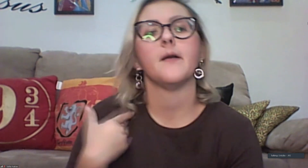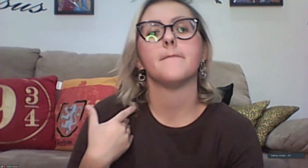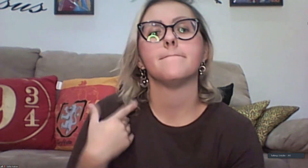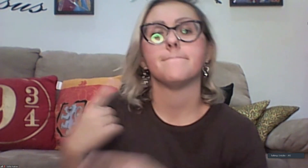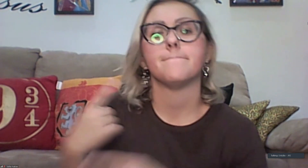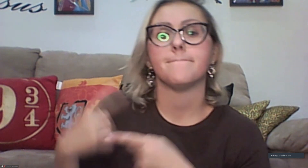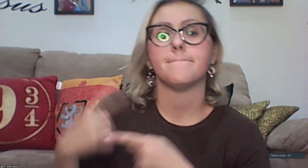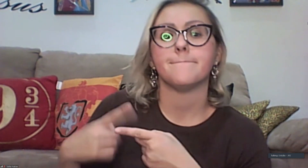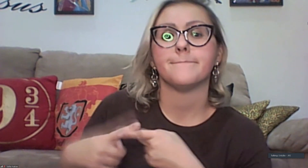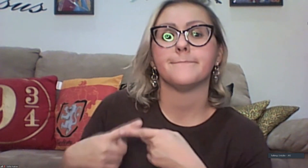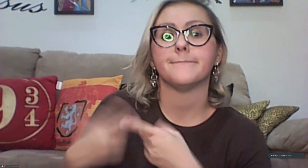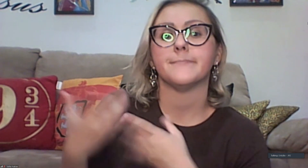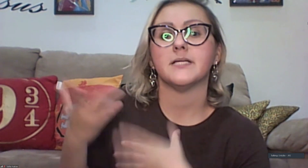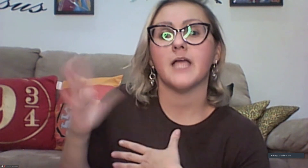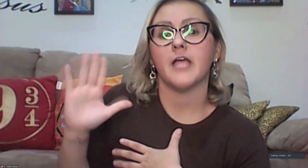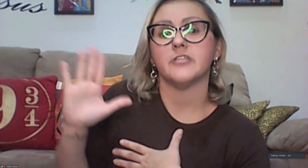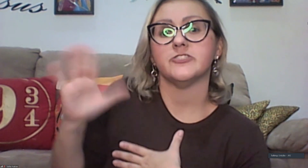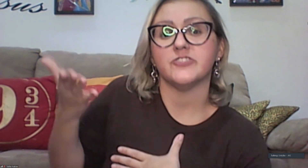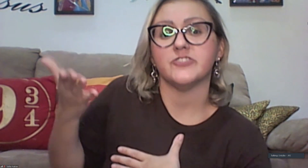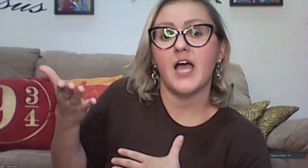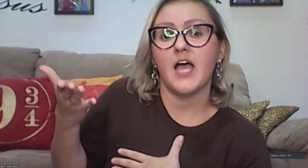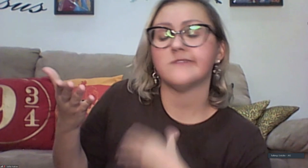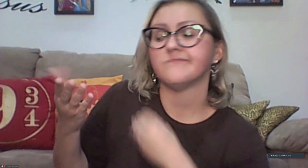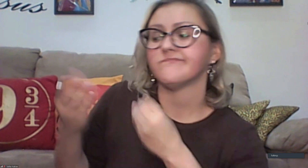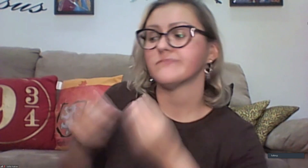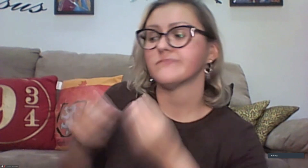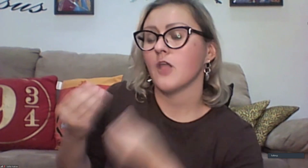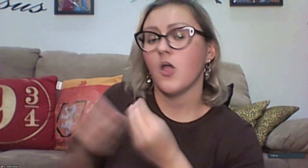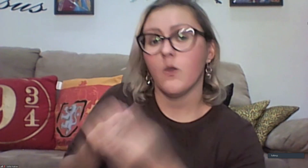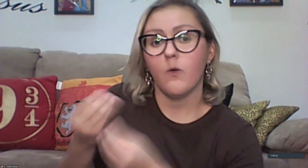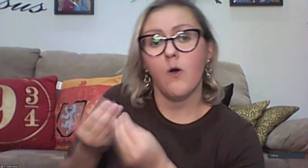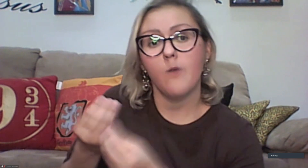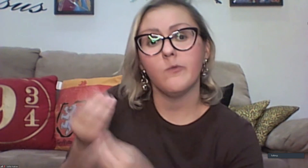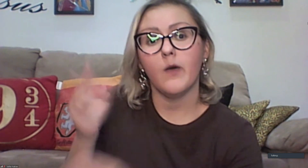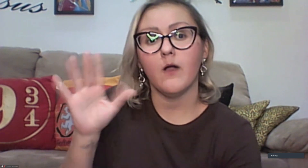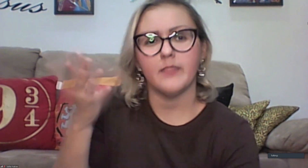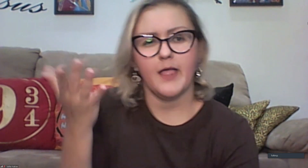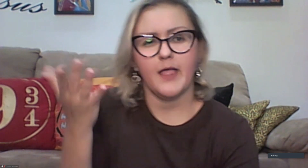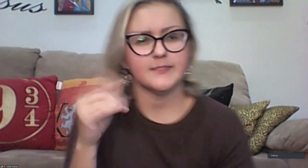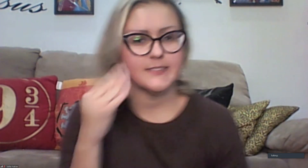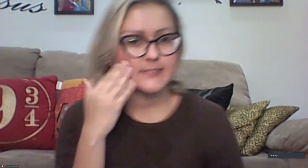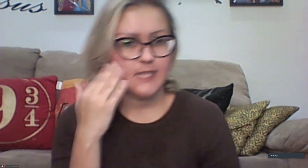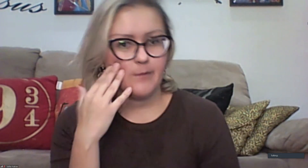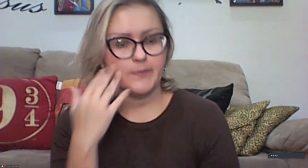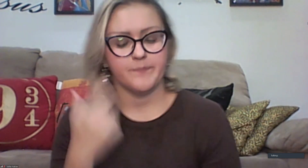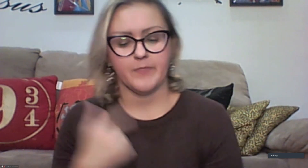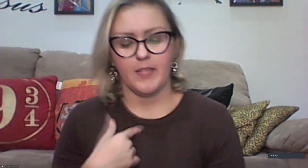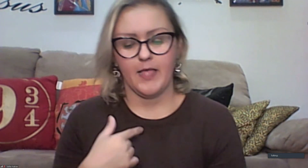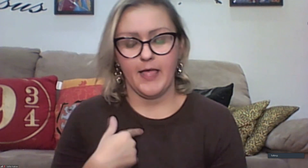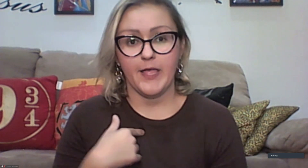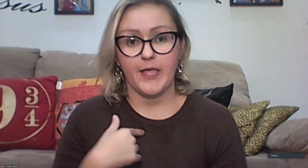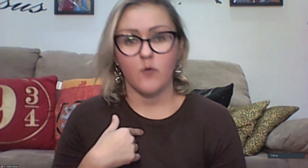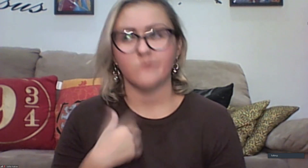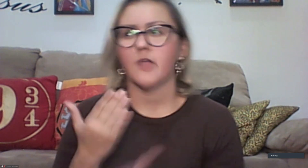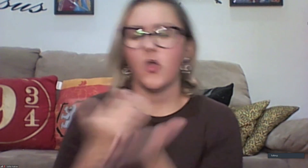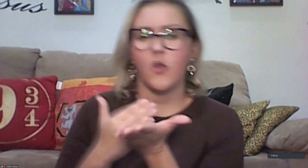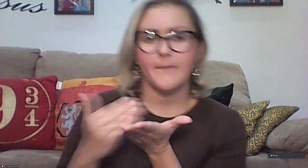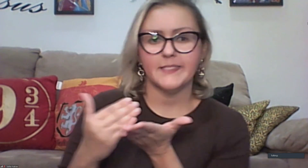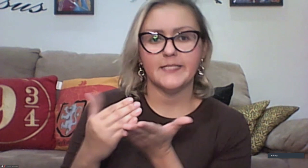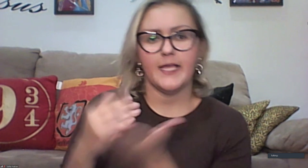o surdo ele consegue entender, porque, por exemplo, de repente,